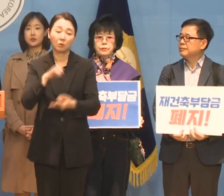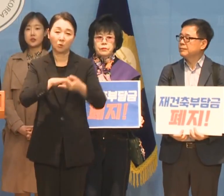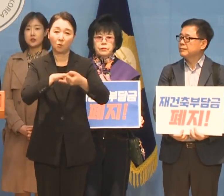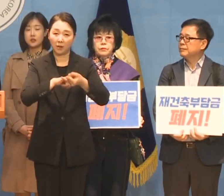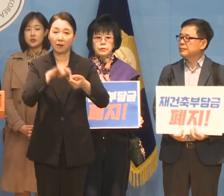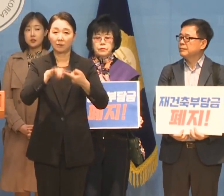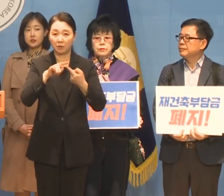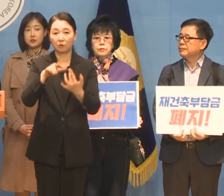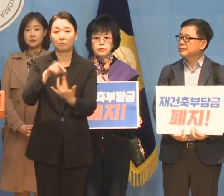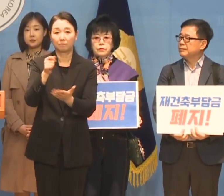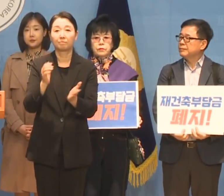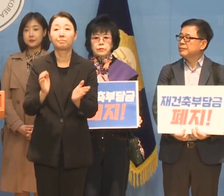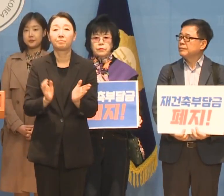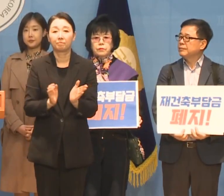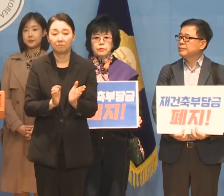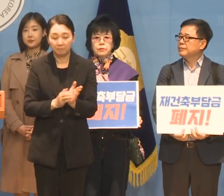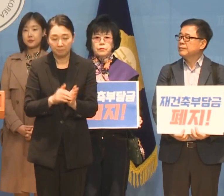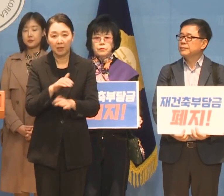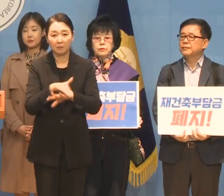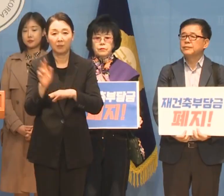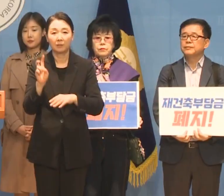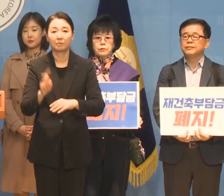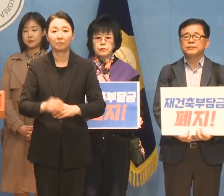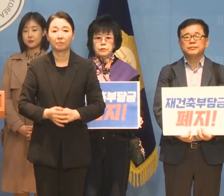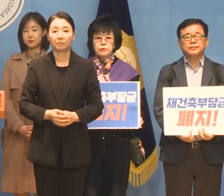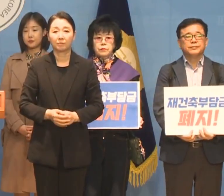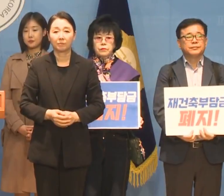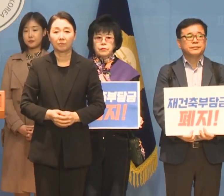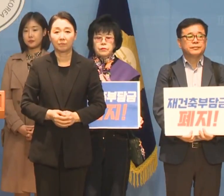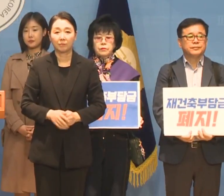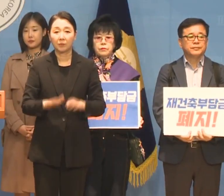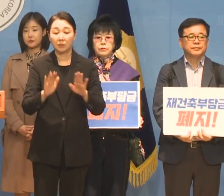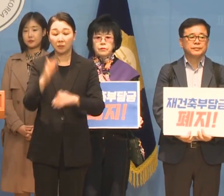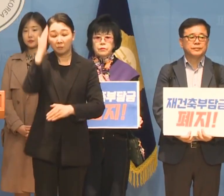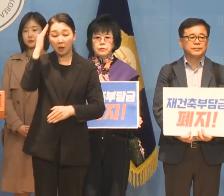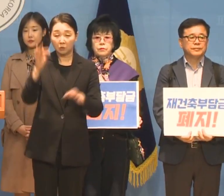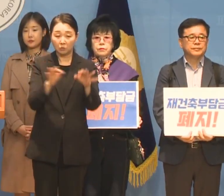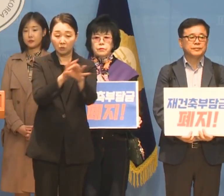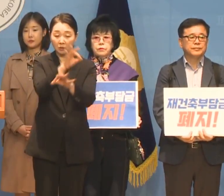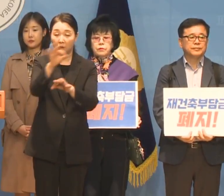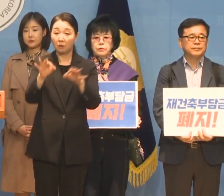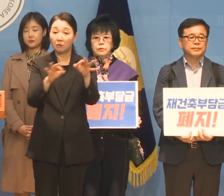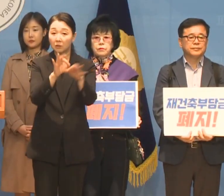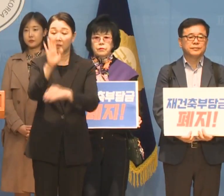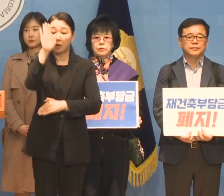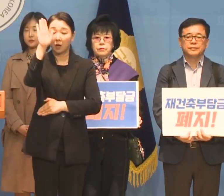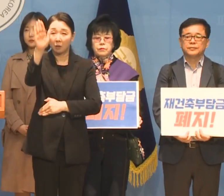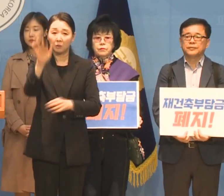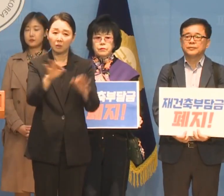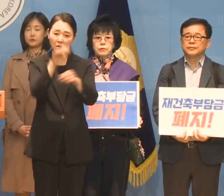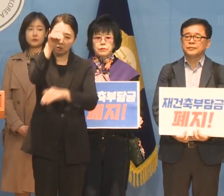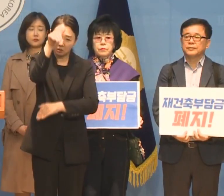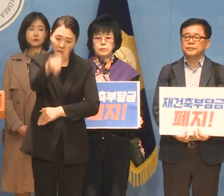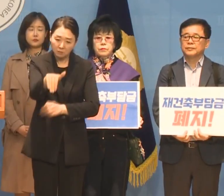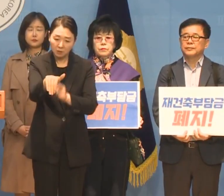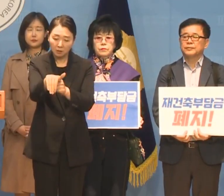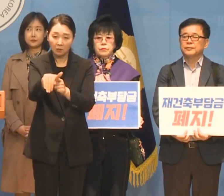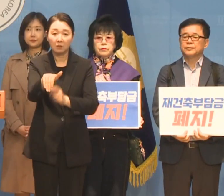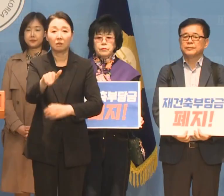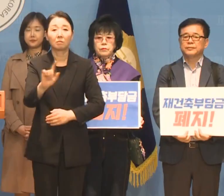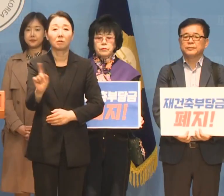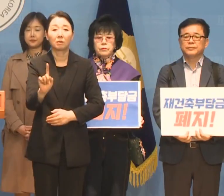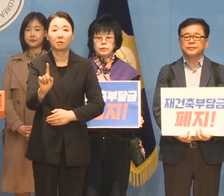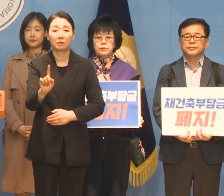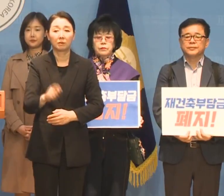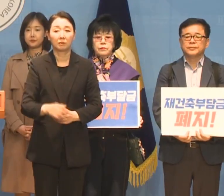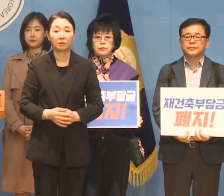공약으로 채택이 될 예정입니다. 지금 현재 한국 경제의 장기적인 경기 침체의 그